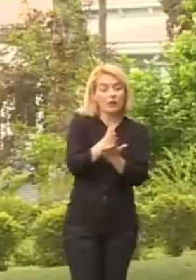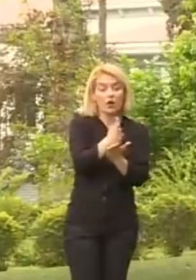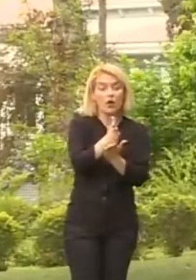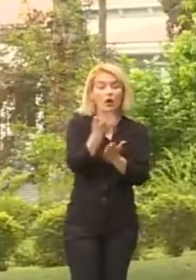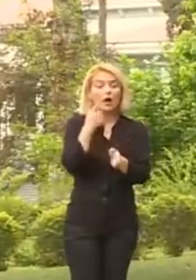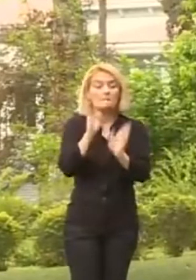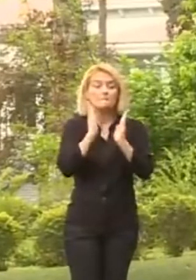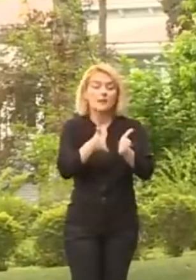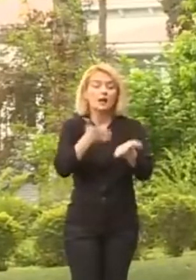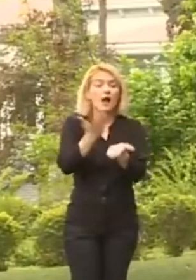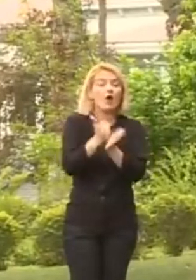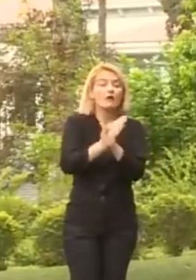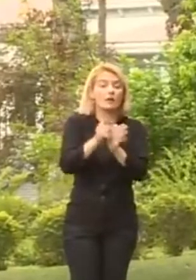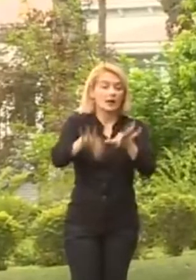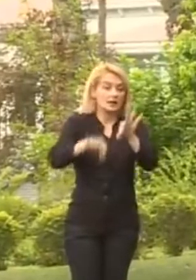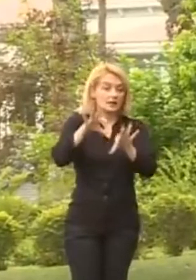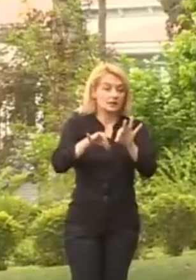и протоколите за